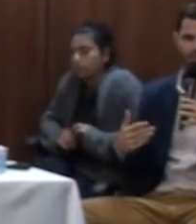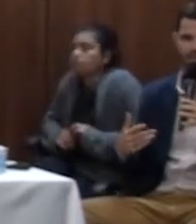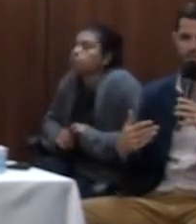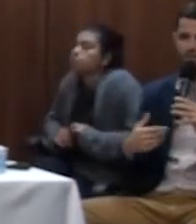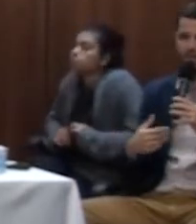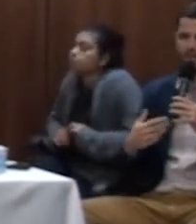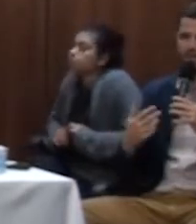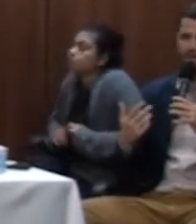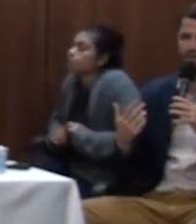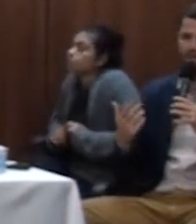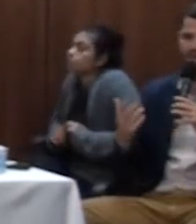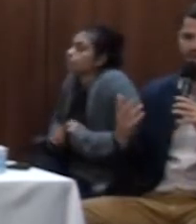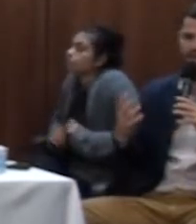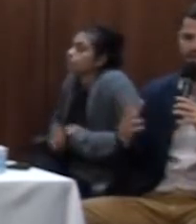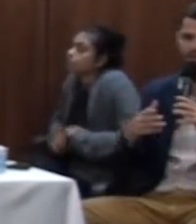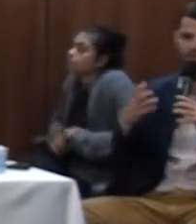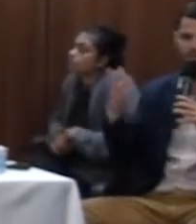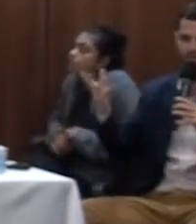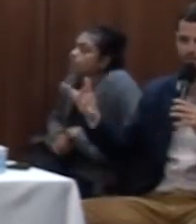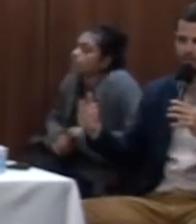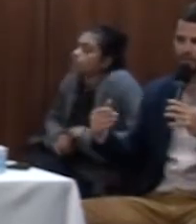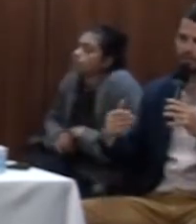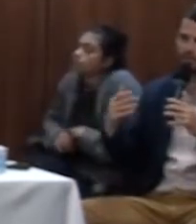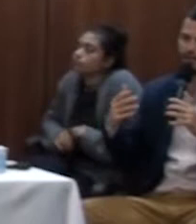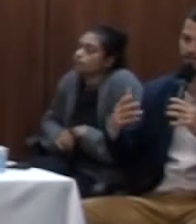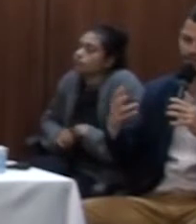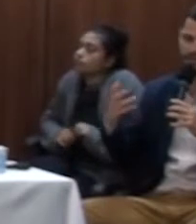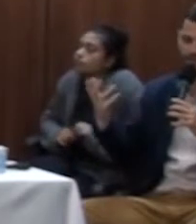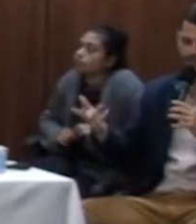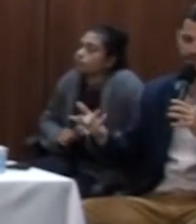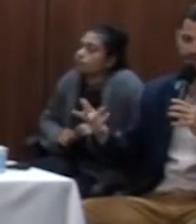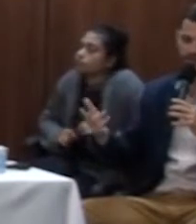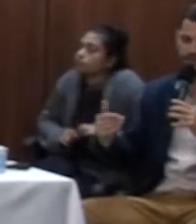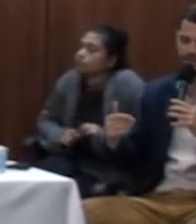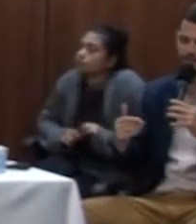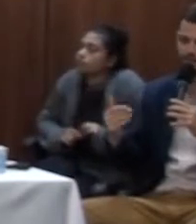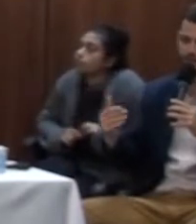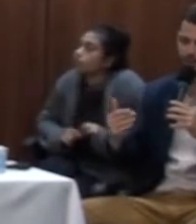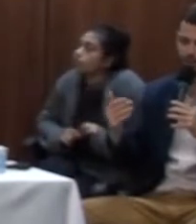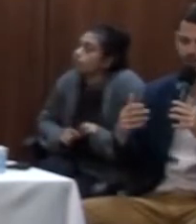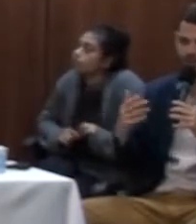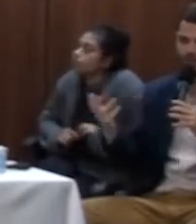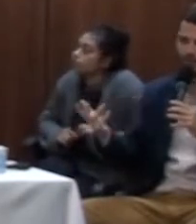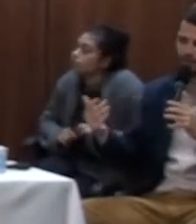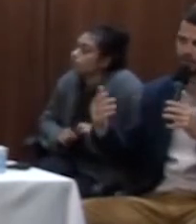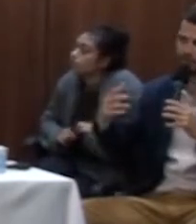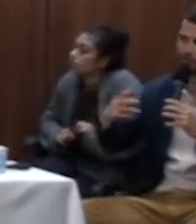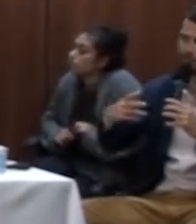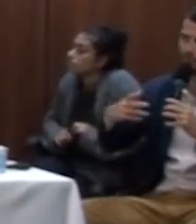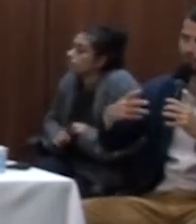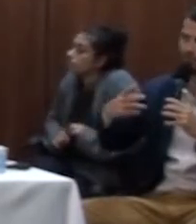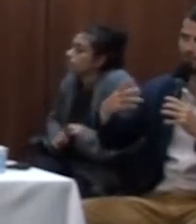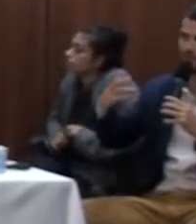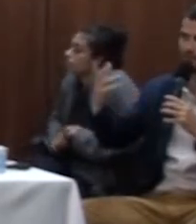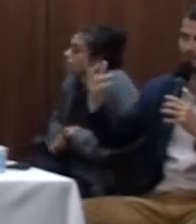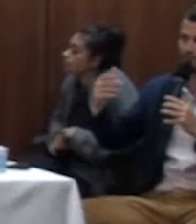Estados e o município, e a divisão de funções, então, também acontece nesse formato tripartite.